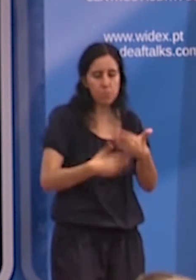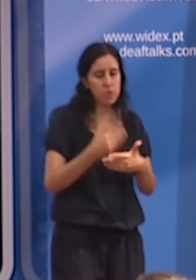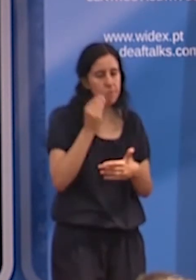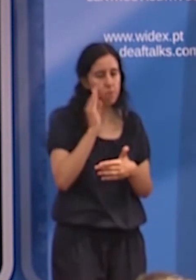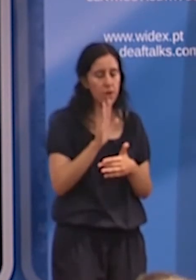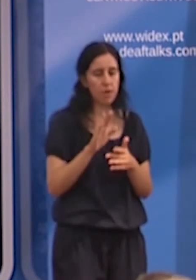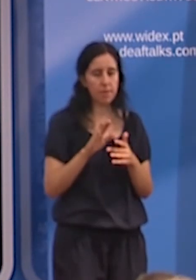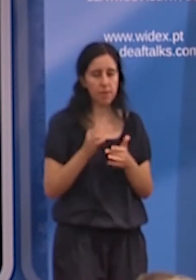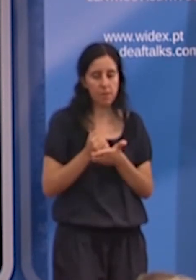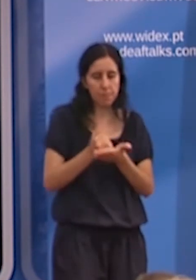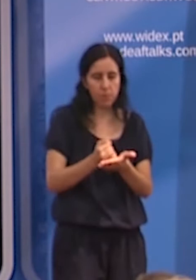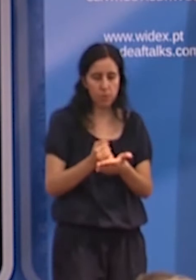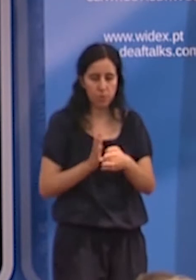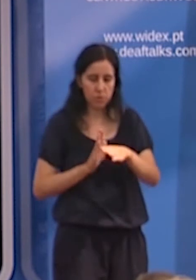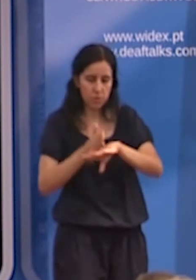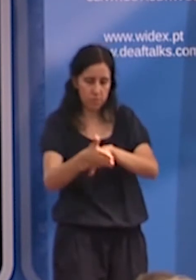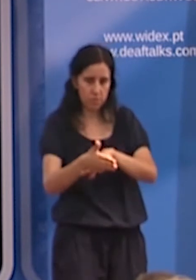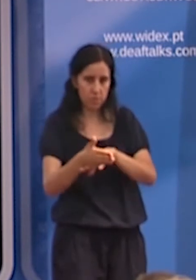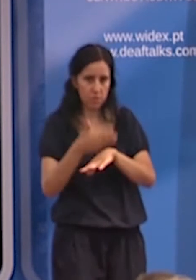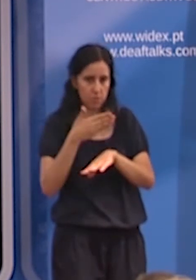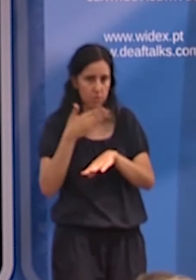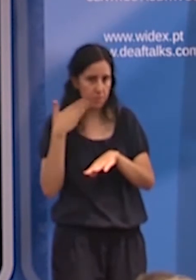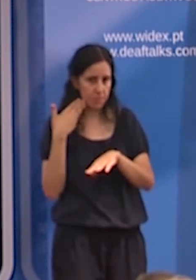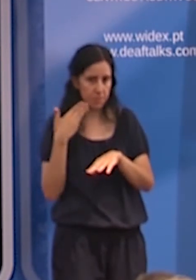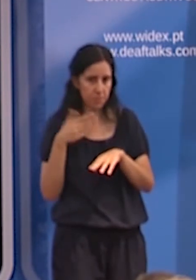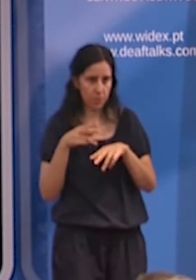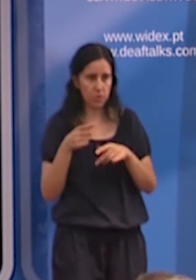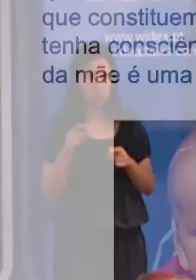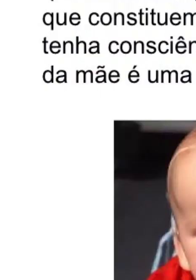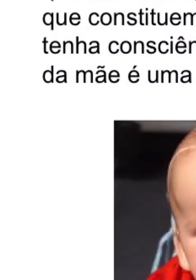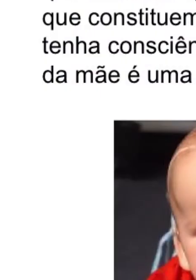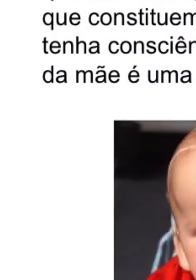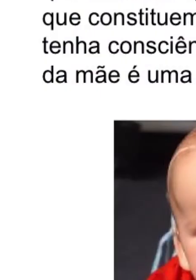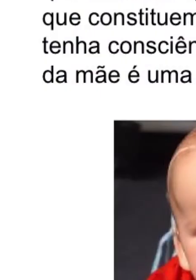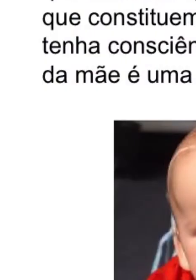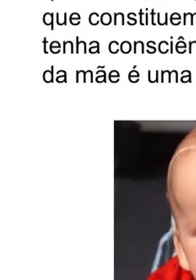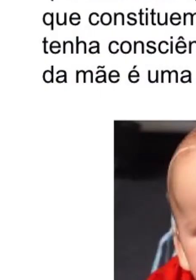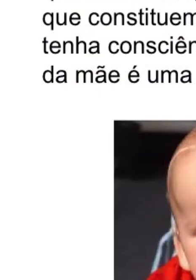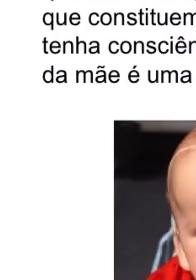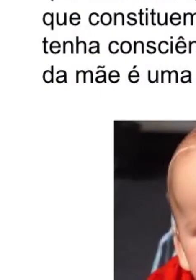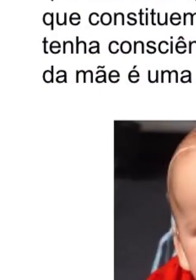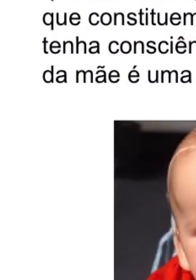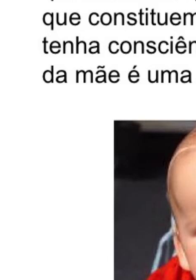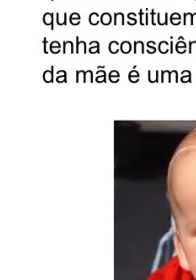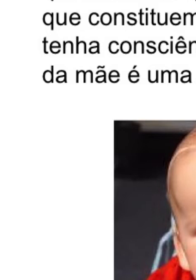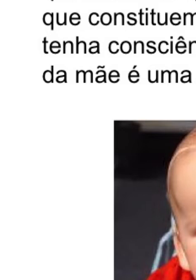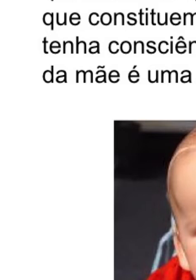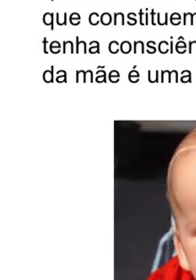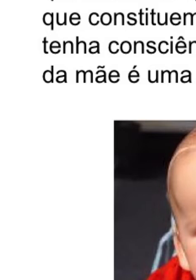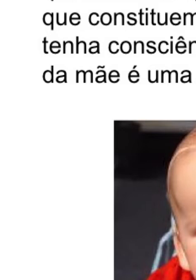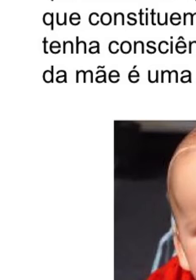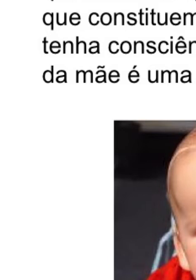apoio, da estimulação precoce, a crianças aparelhadas, a crianças implantadas, e que podem-se resumir nestes